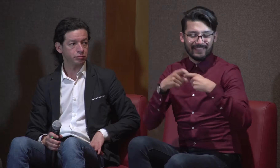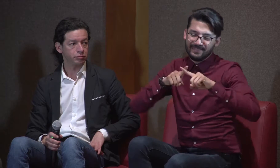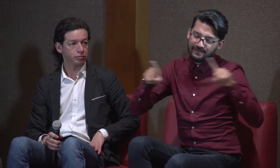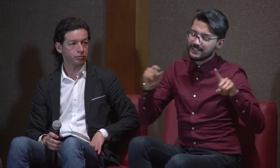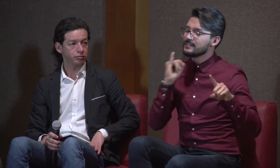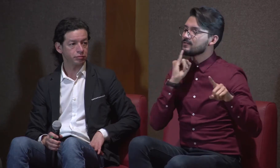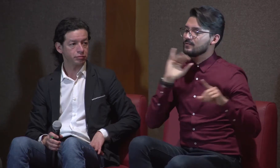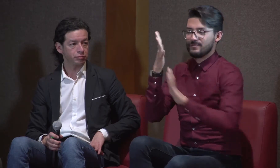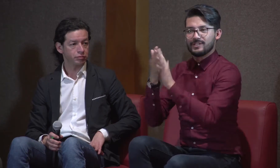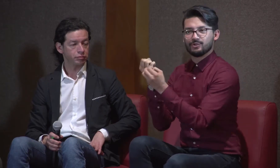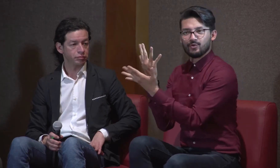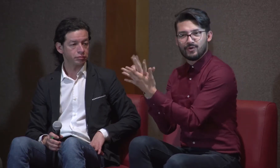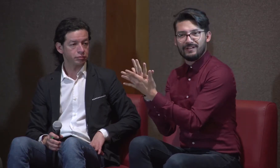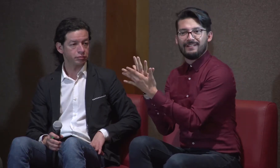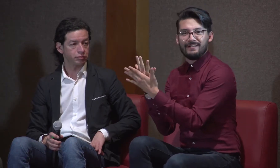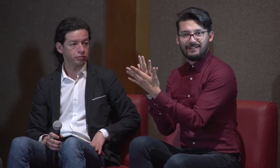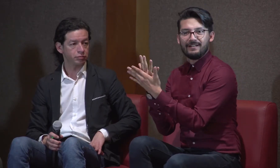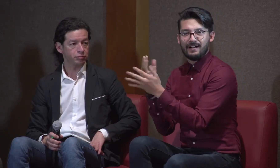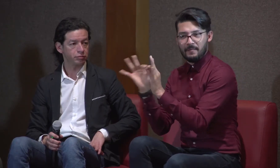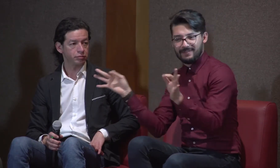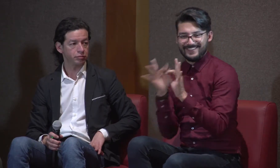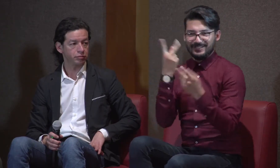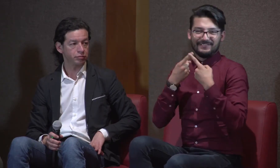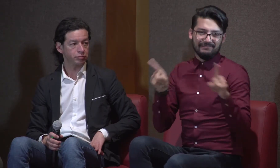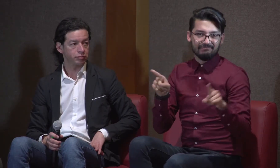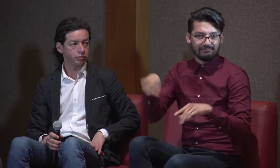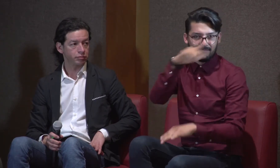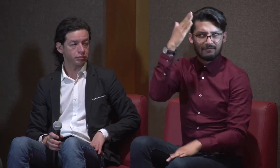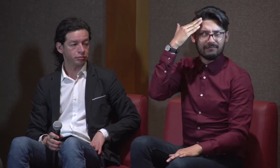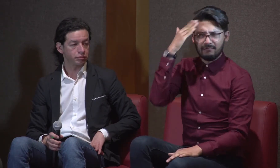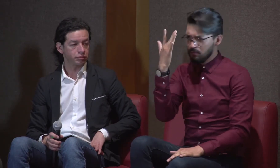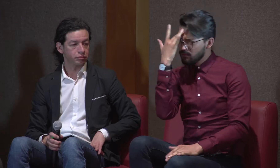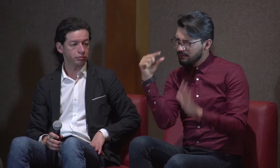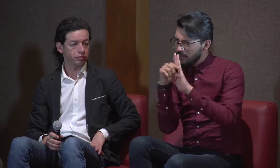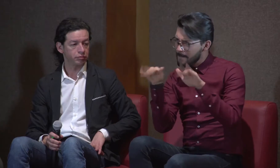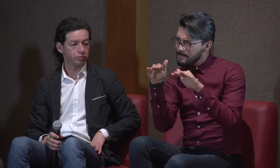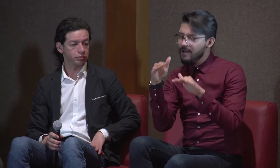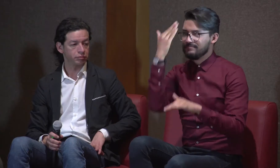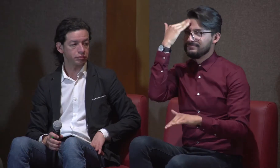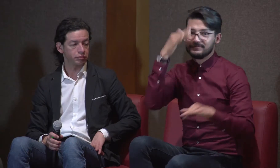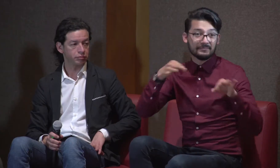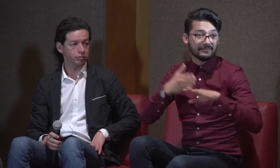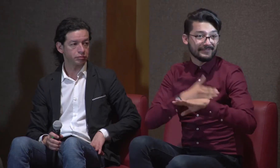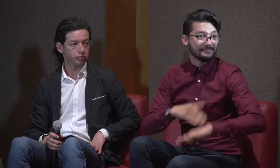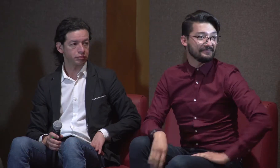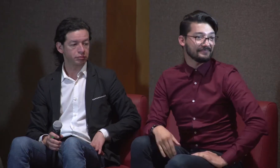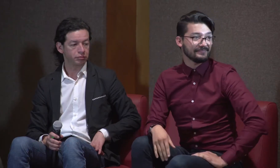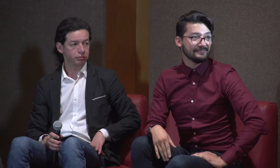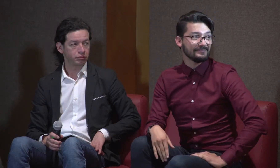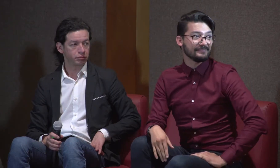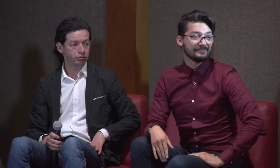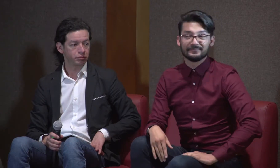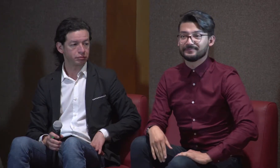puede suceder de la forma contraria. Esto obedece a la estructura gramatical de las dos lenguas. Quizás si ustedes se preguntaban